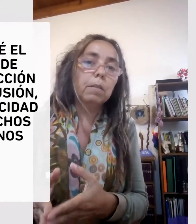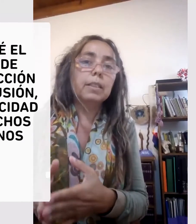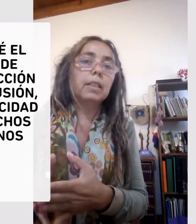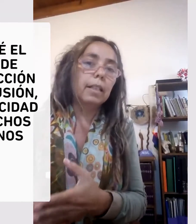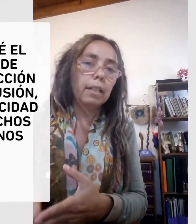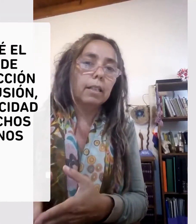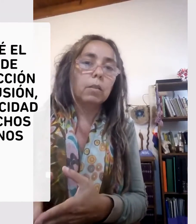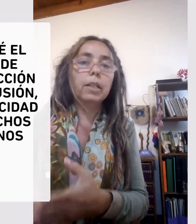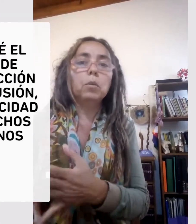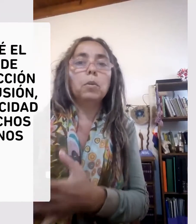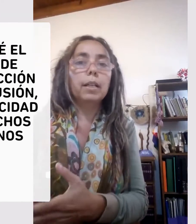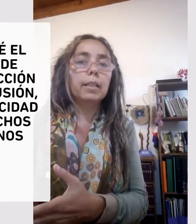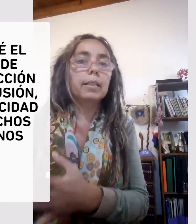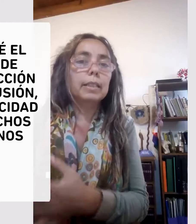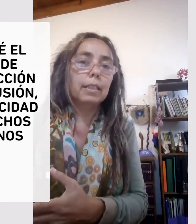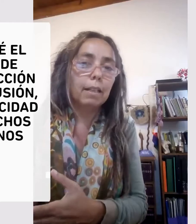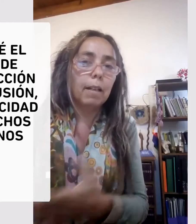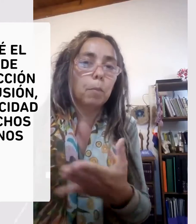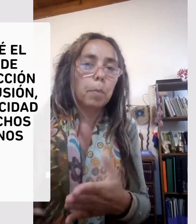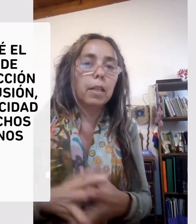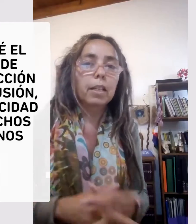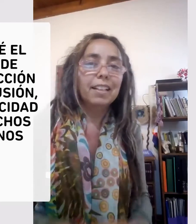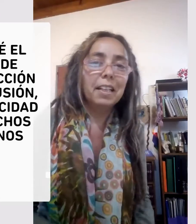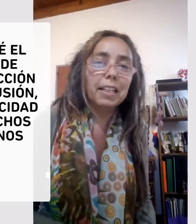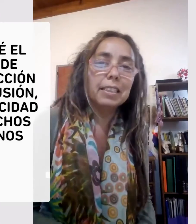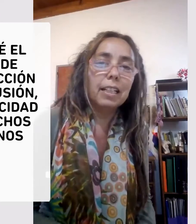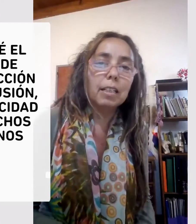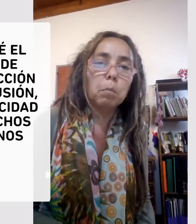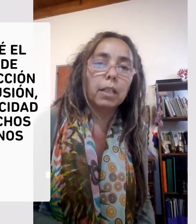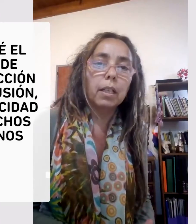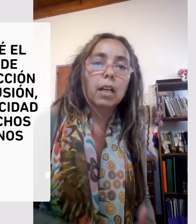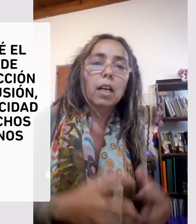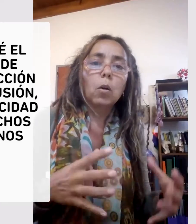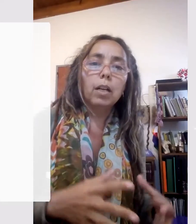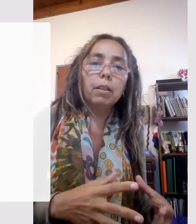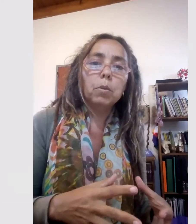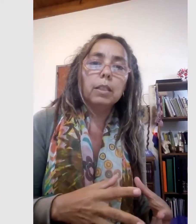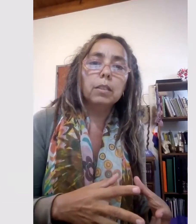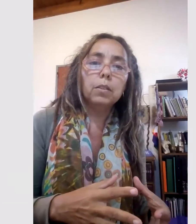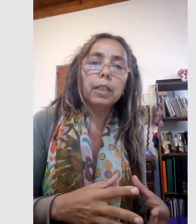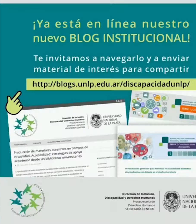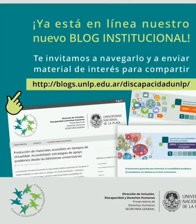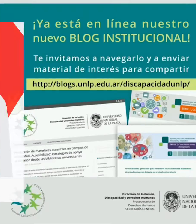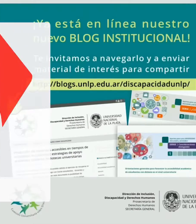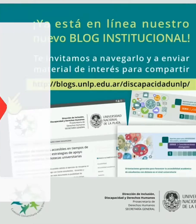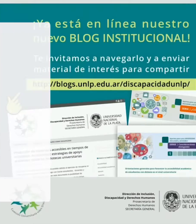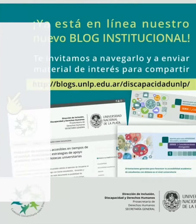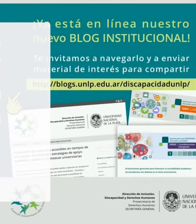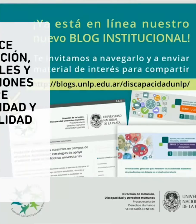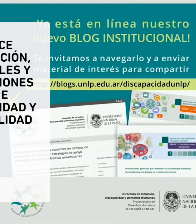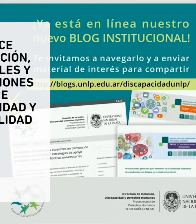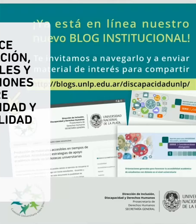en la universidad estudiar transitarla y regresar también con la virtualización de clases